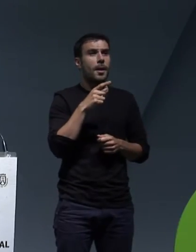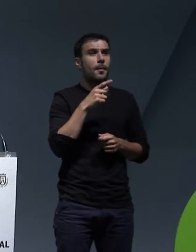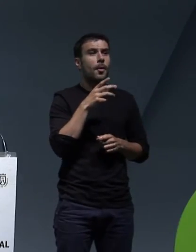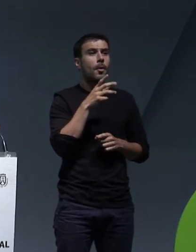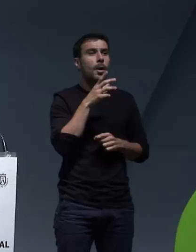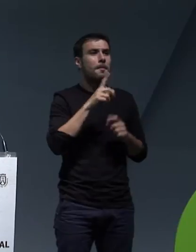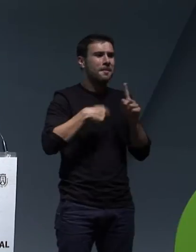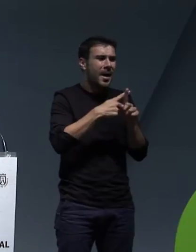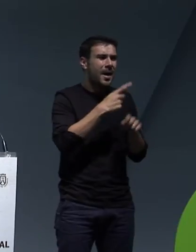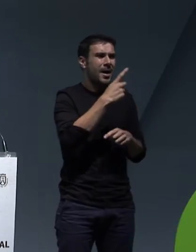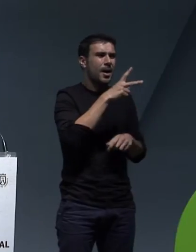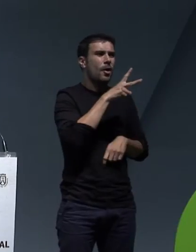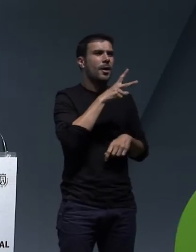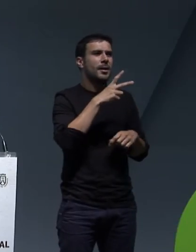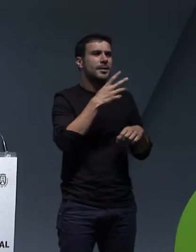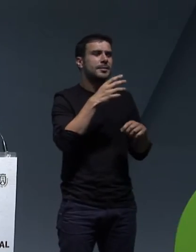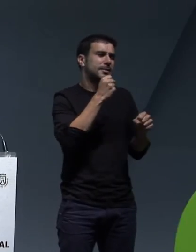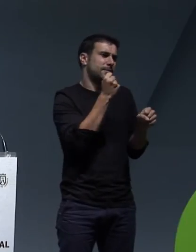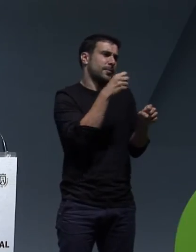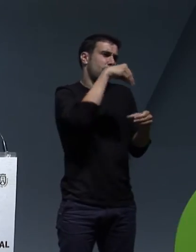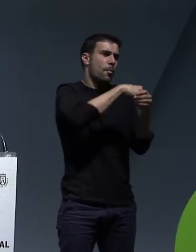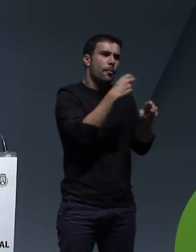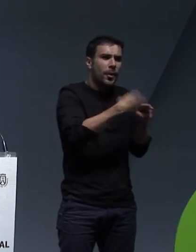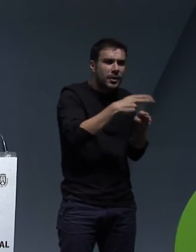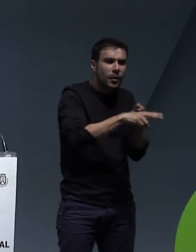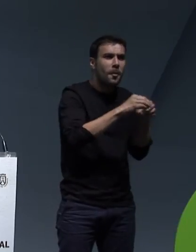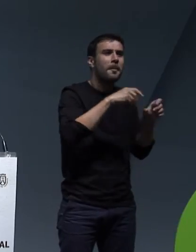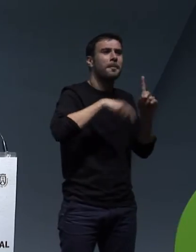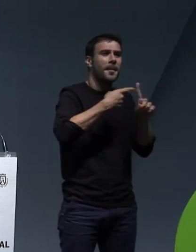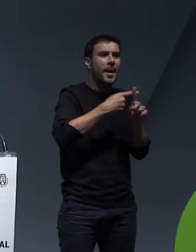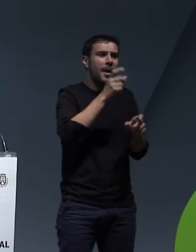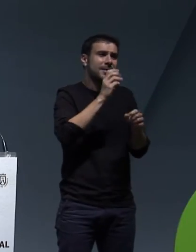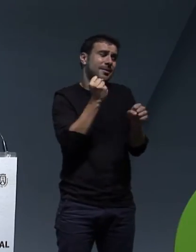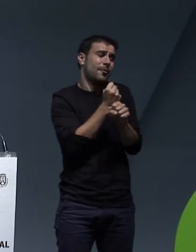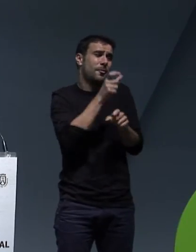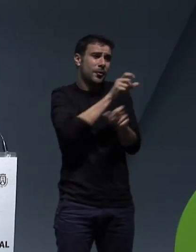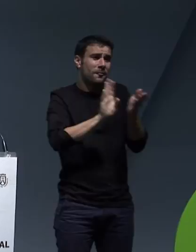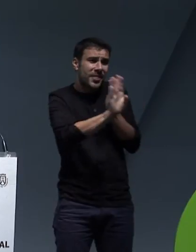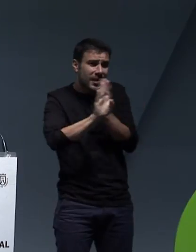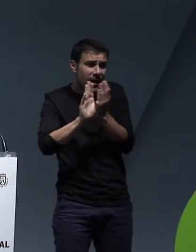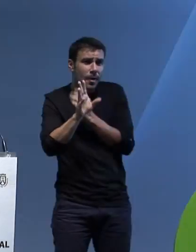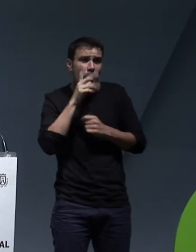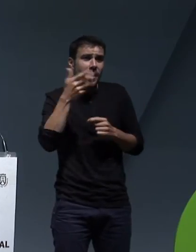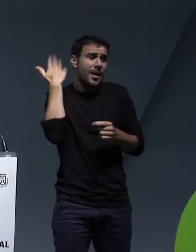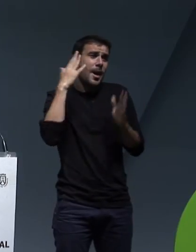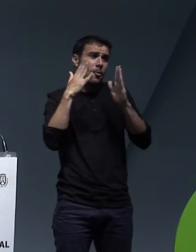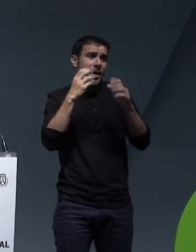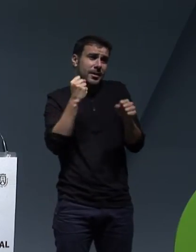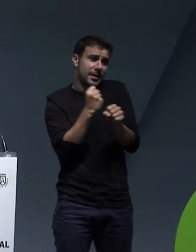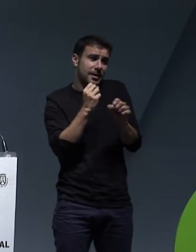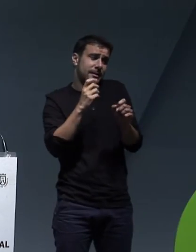de cargos públicos y de movimientos vecinales preocupados por la situación que se vivía. Así pues, señor presidente y